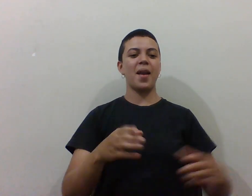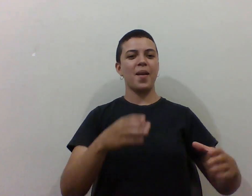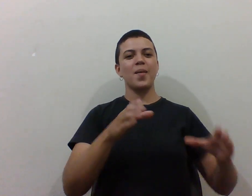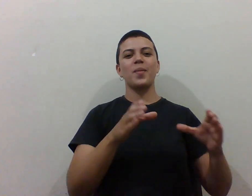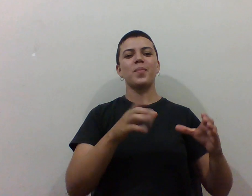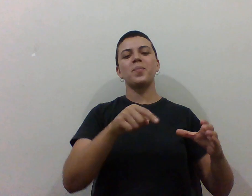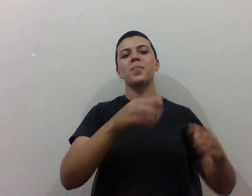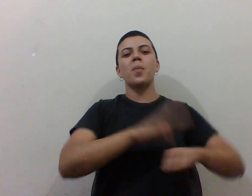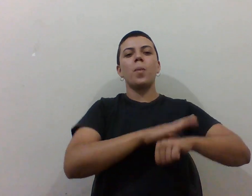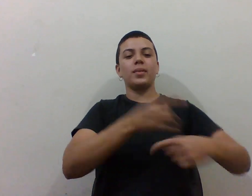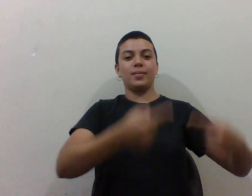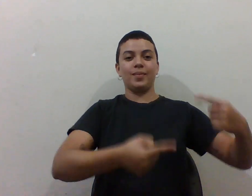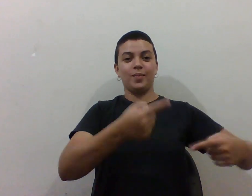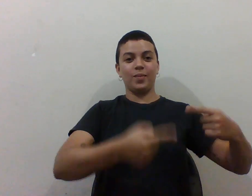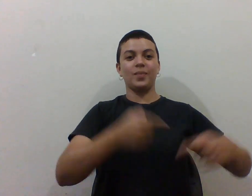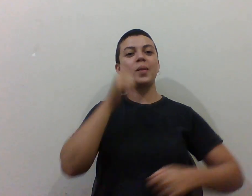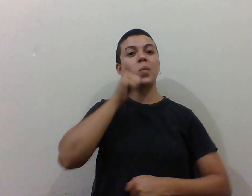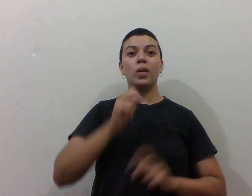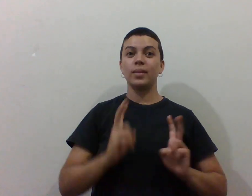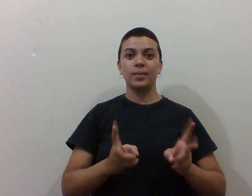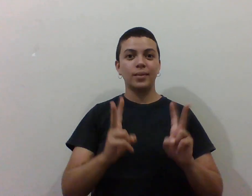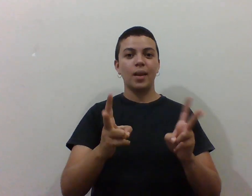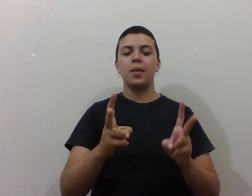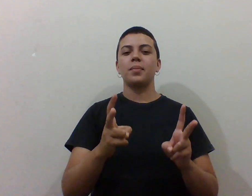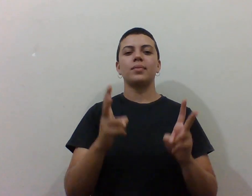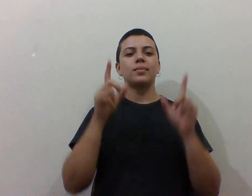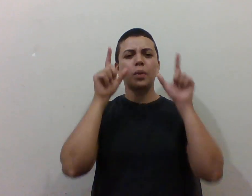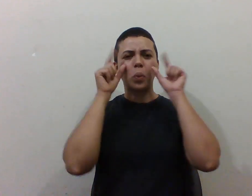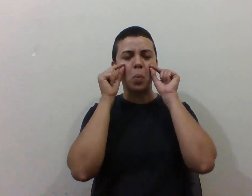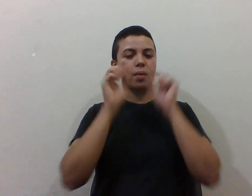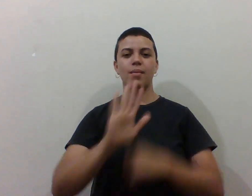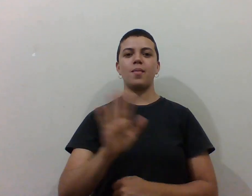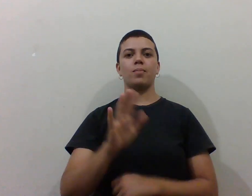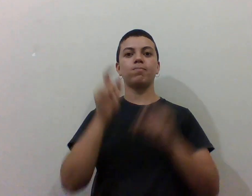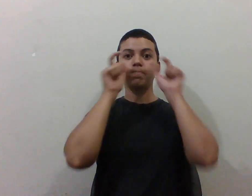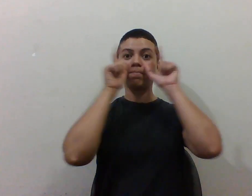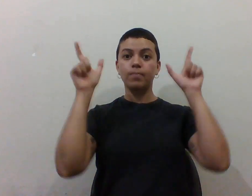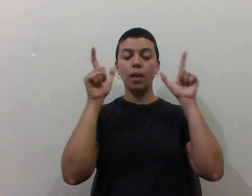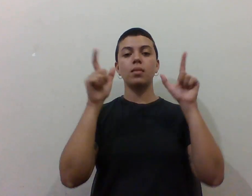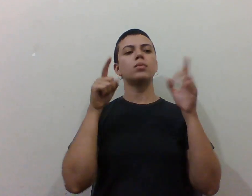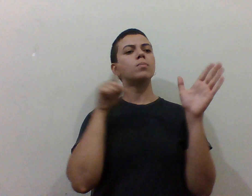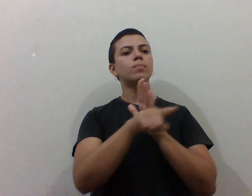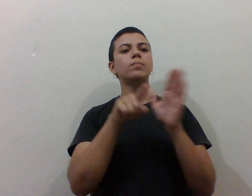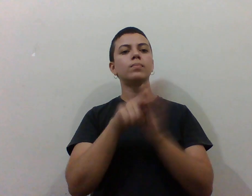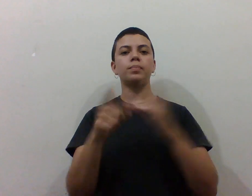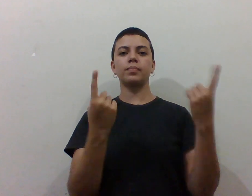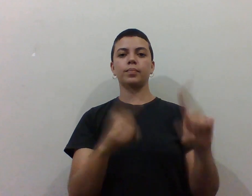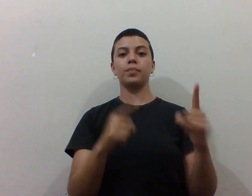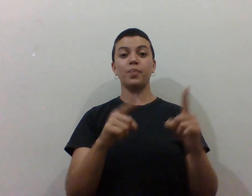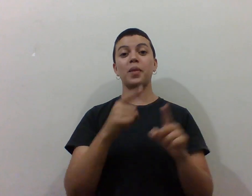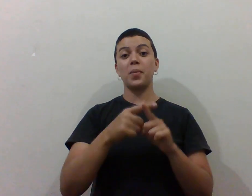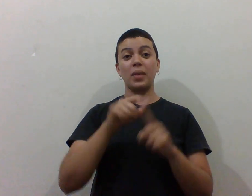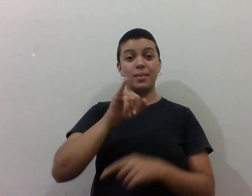não podiam descansar, pois, do contrário, as pautas que elas levavam para aquele espaço eram retiradas daquele espaço. E a gente